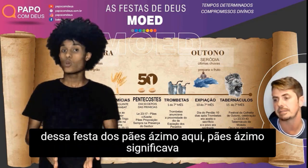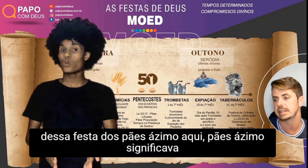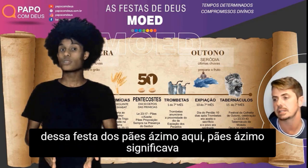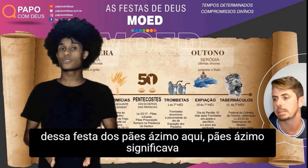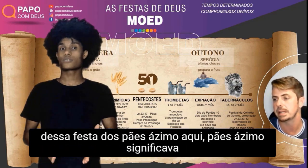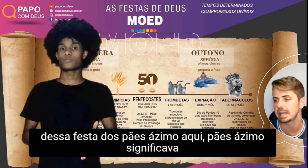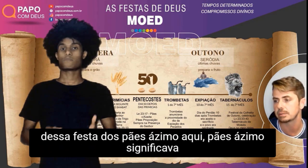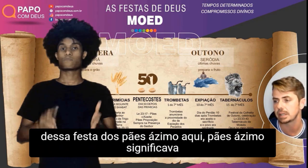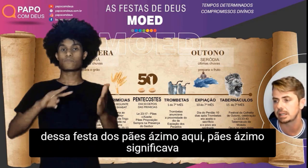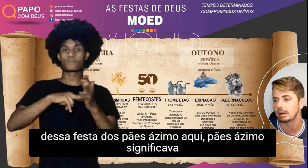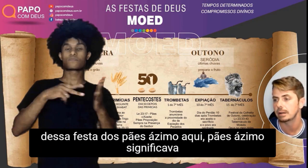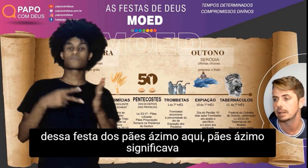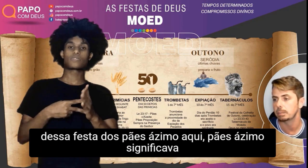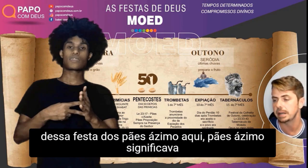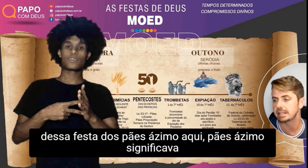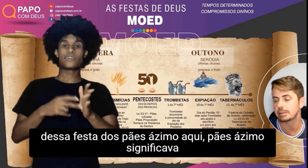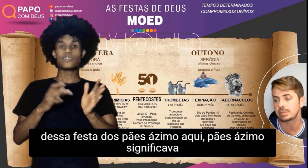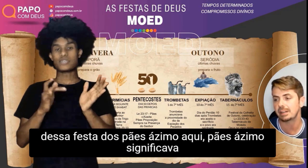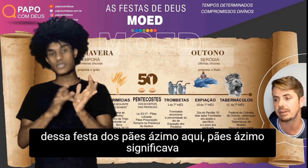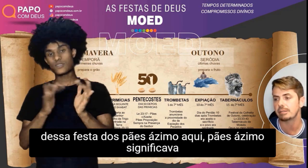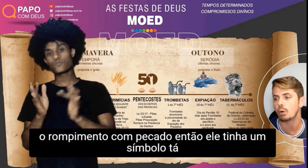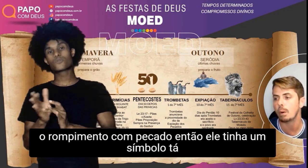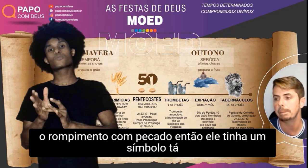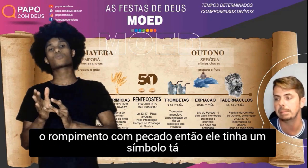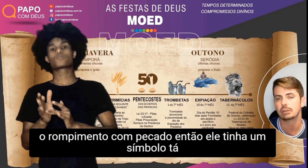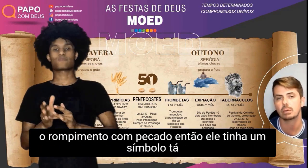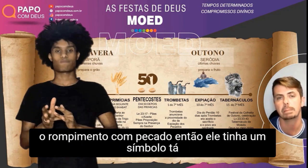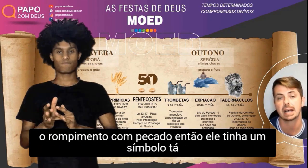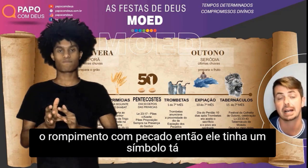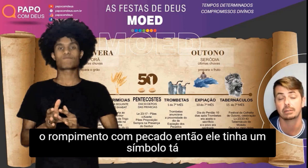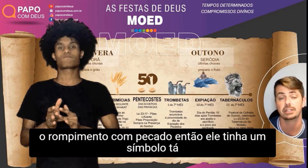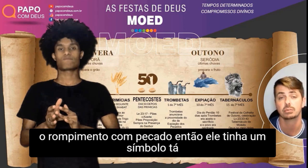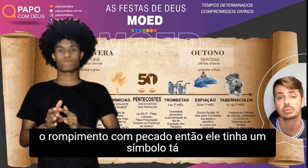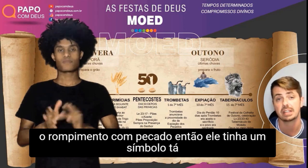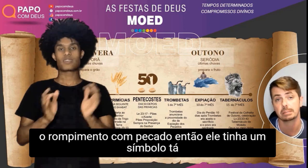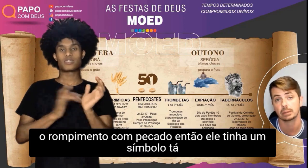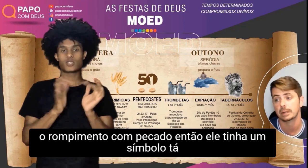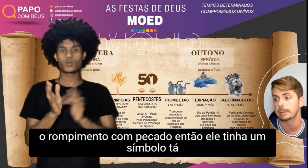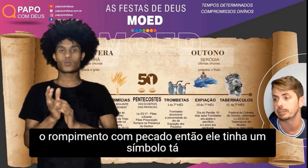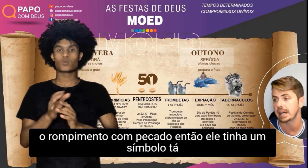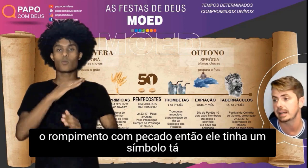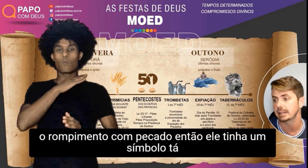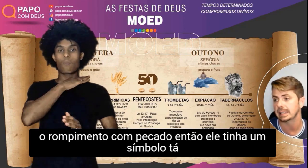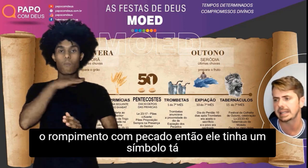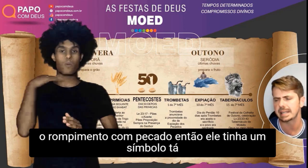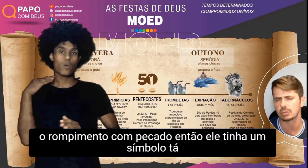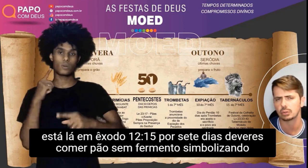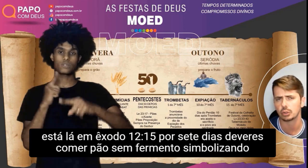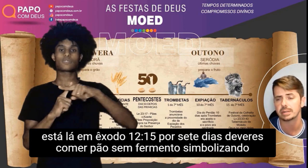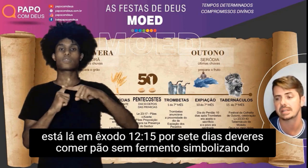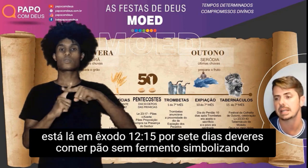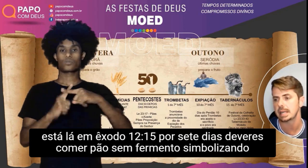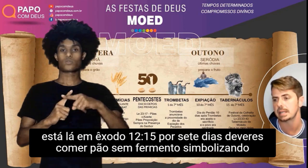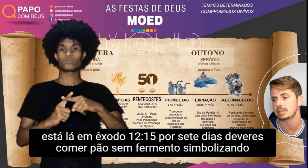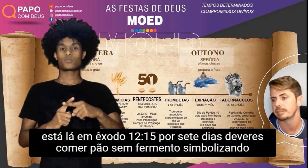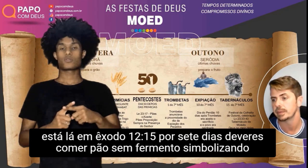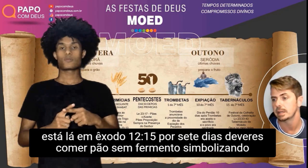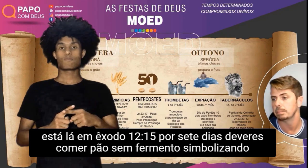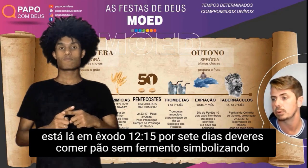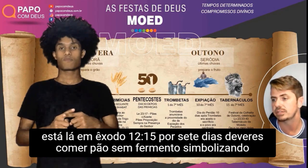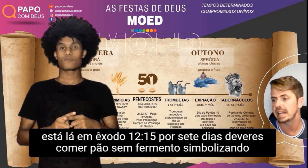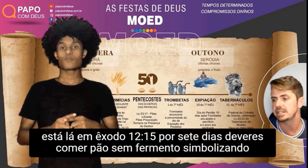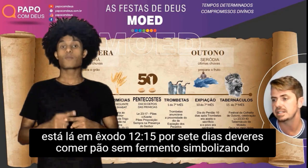um adendo a essa festa dos pães asmos aqui, ó. Pães asmos significava o rompimento com o pecado, então ele tinha um símbolo, tá? Tá lá em Êxodo